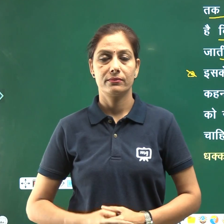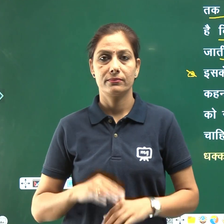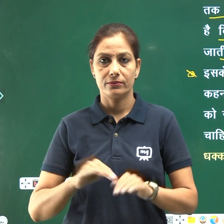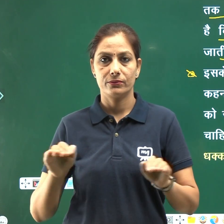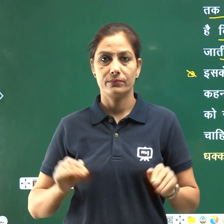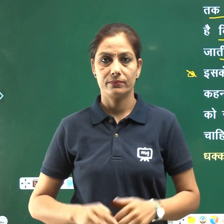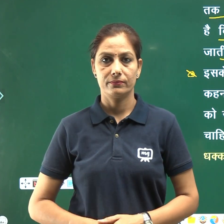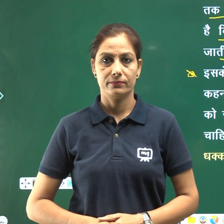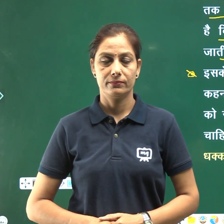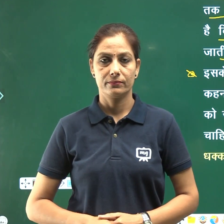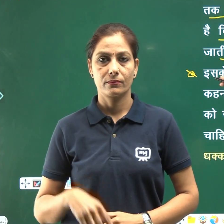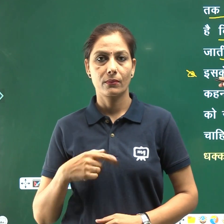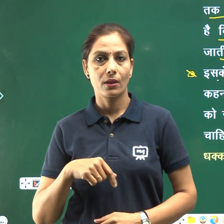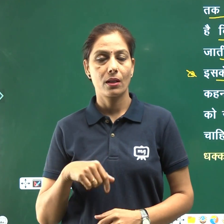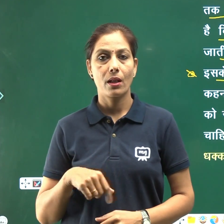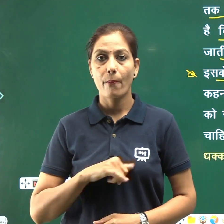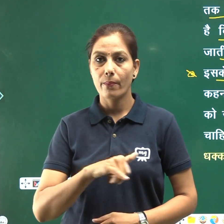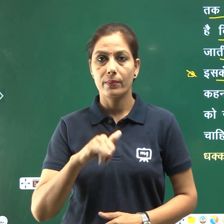बच्चों, इसके माध्यम से